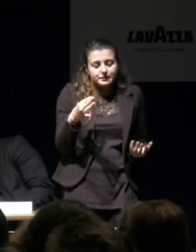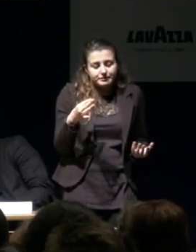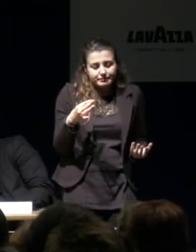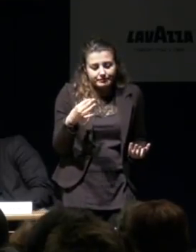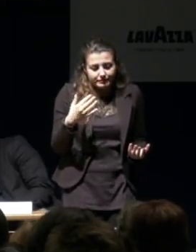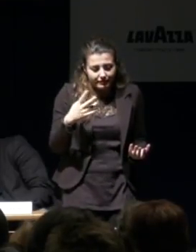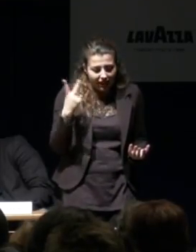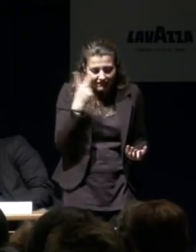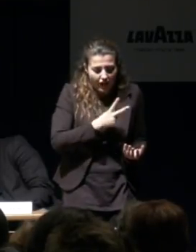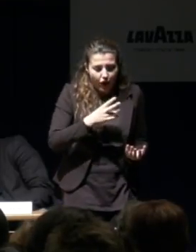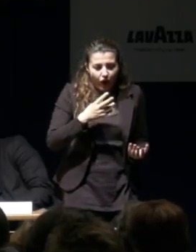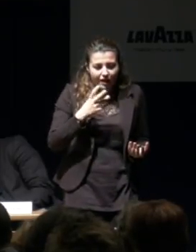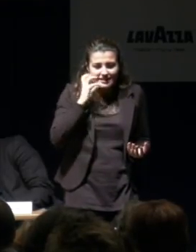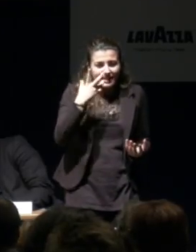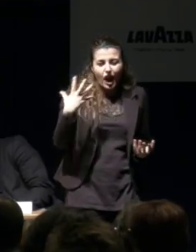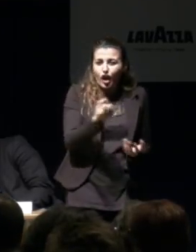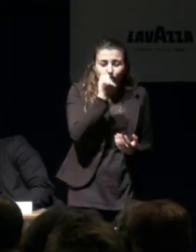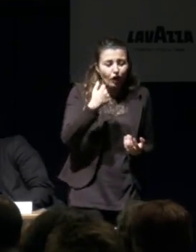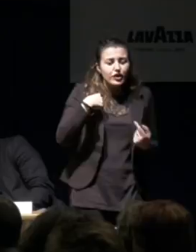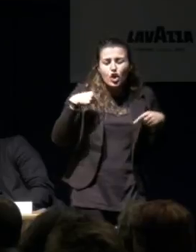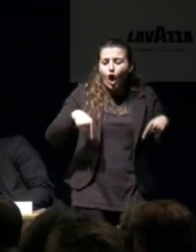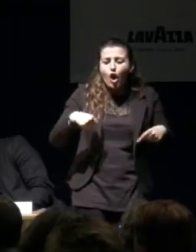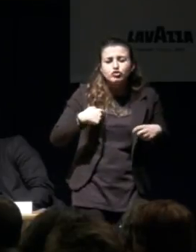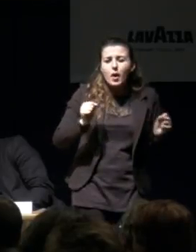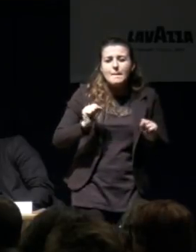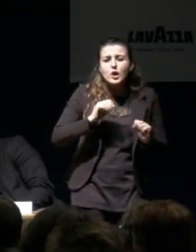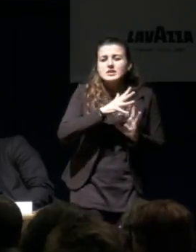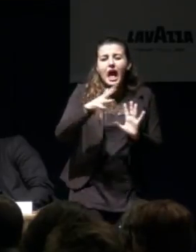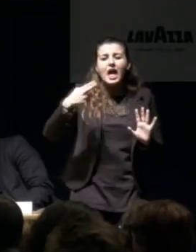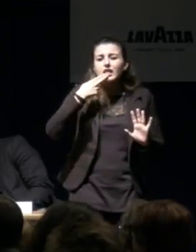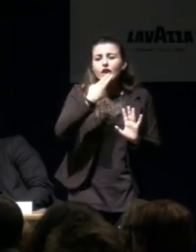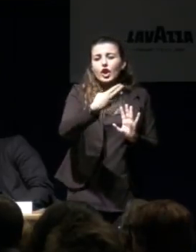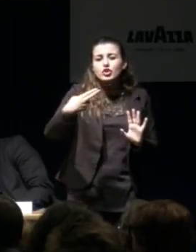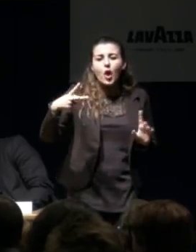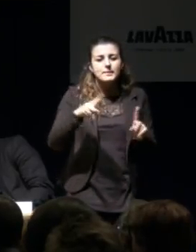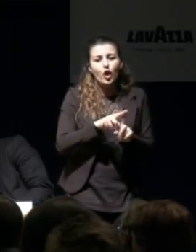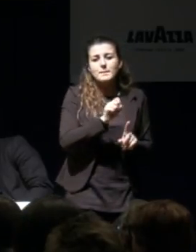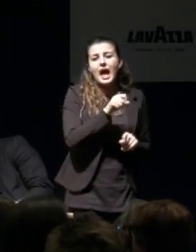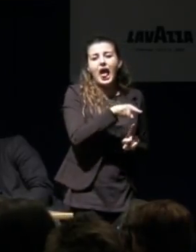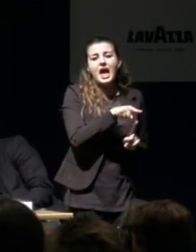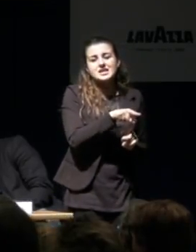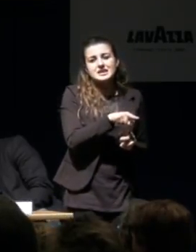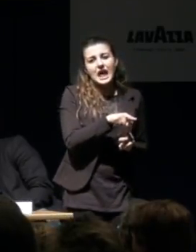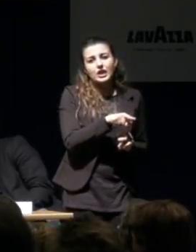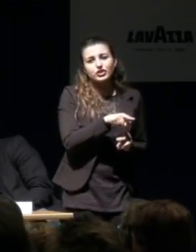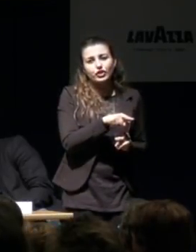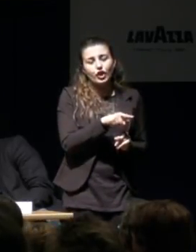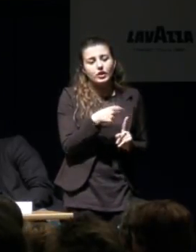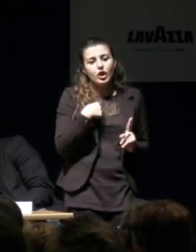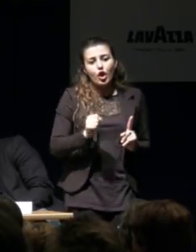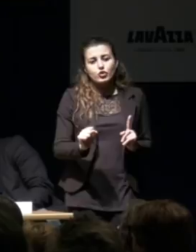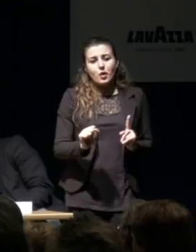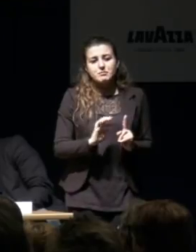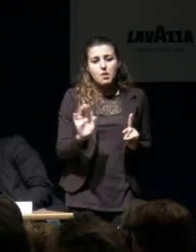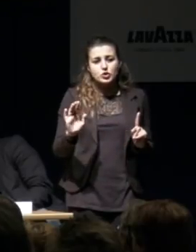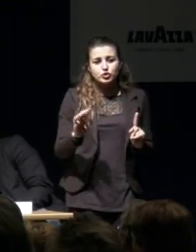non non potrei fare oggi altri nomi come come quello di come quello di